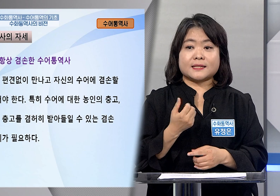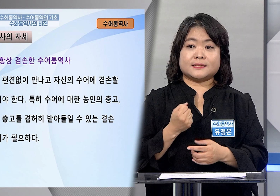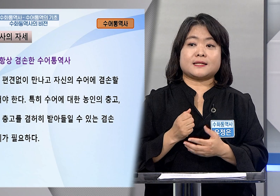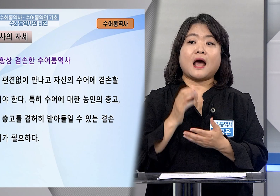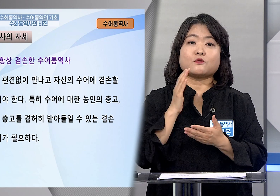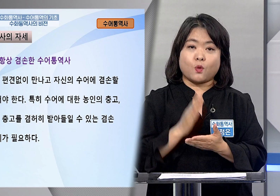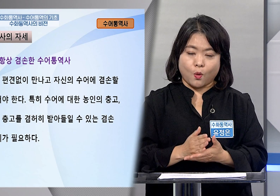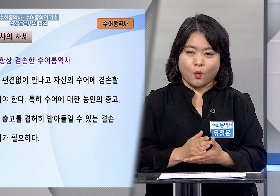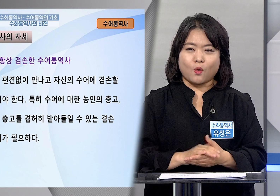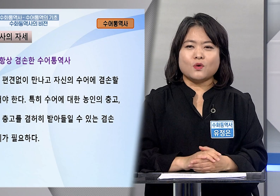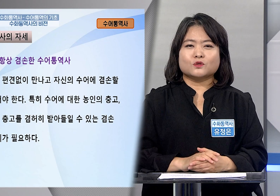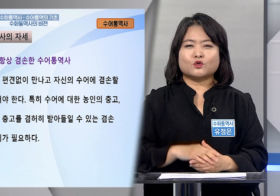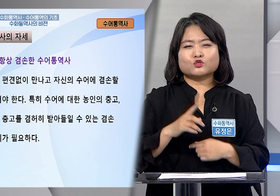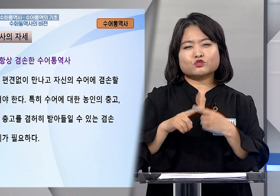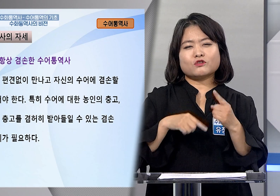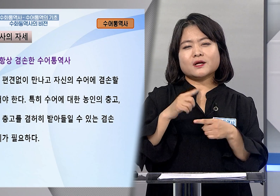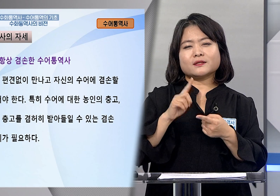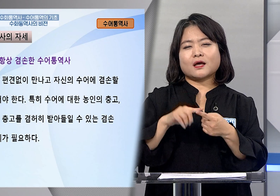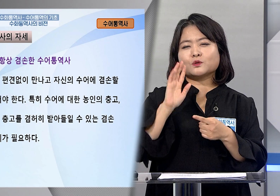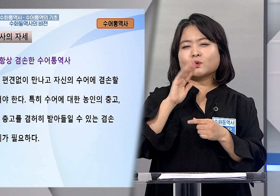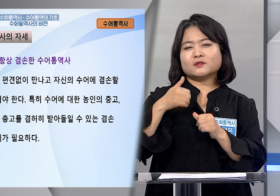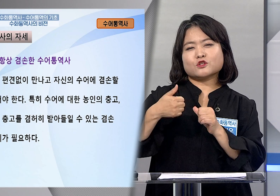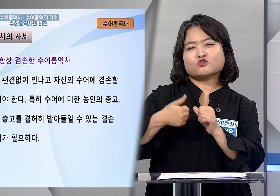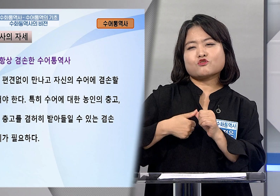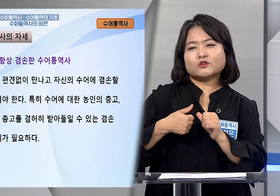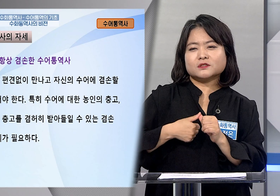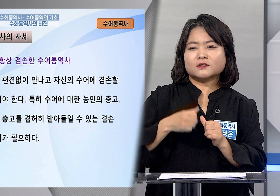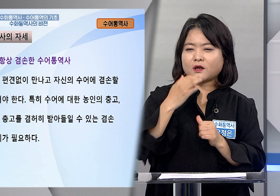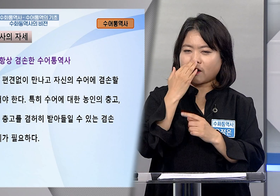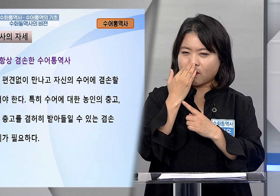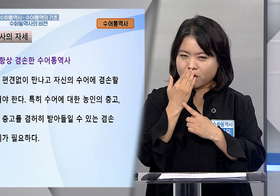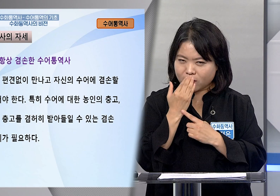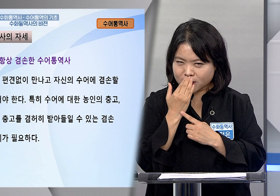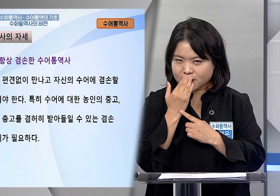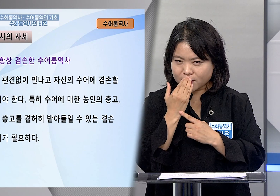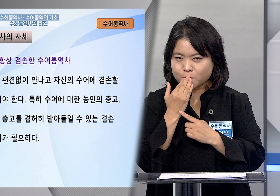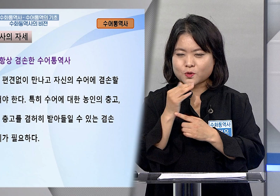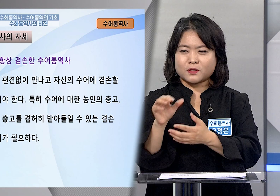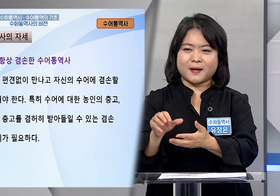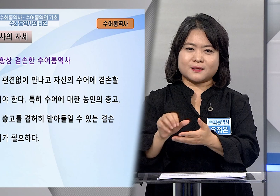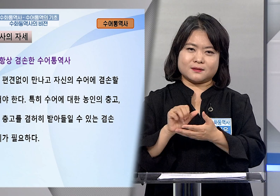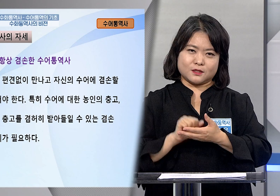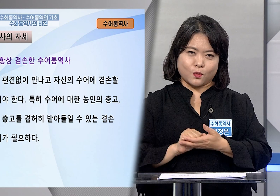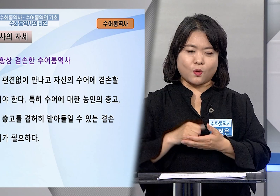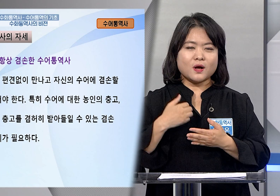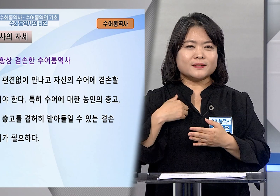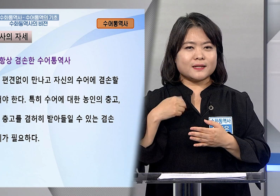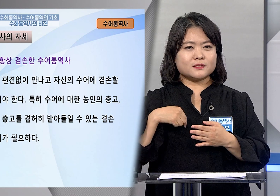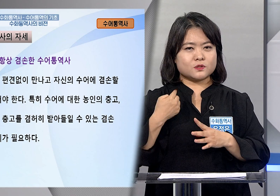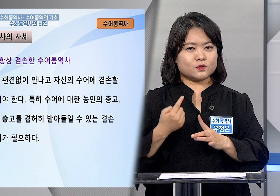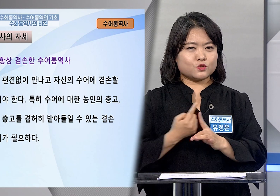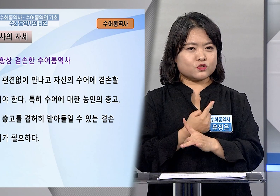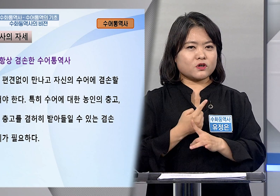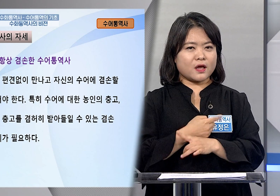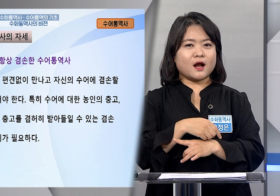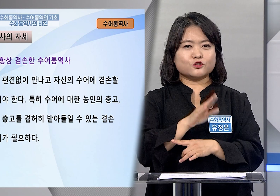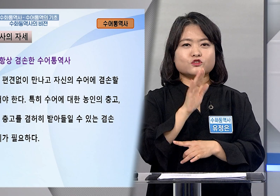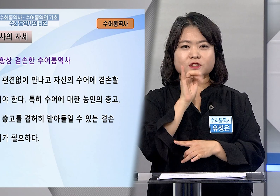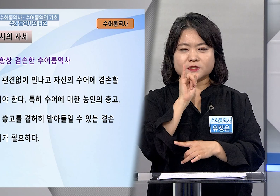가지지 않고 또 수어에 대한 농인의 충고는 겸허히 겸손히 받아들이고 내 스스로를 수정해 갈 수 있는